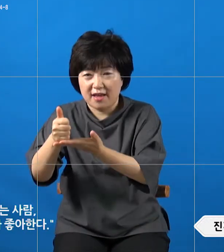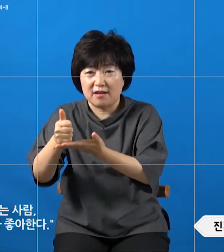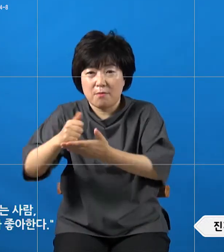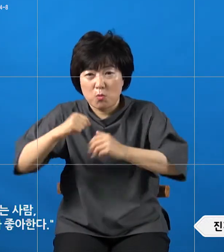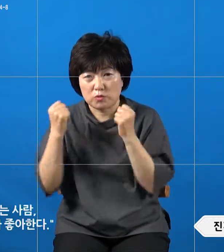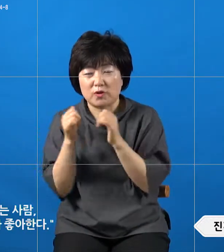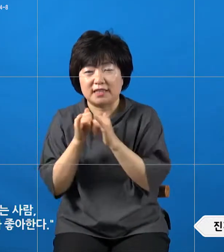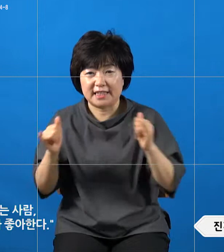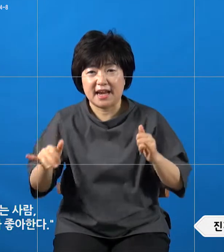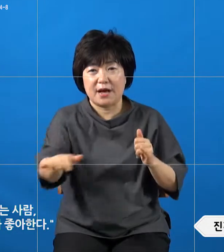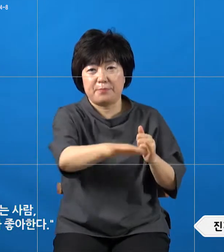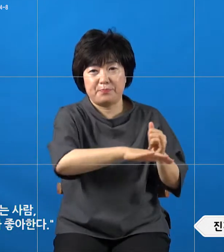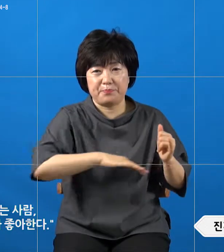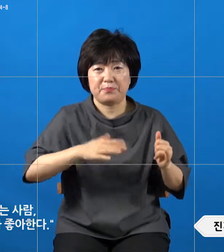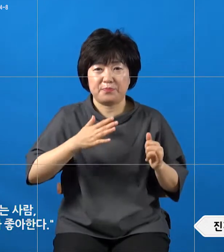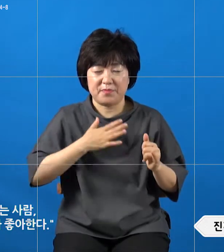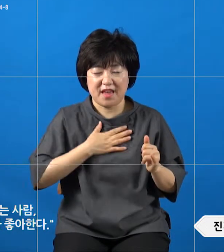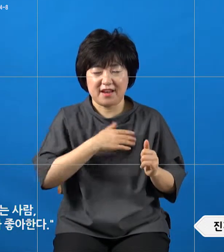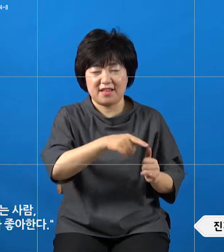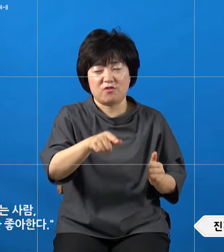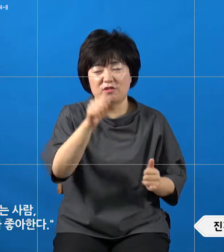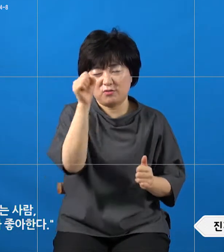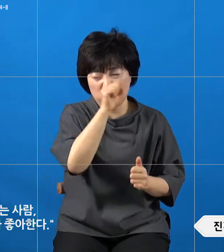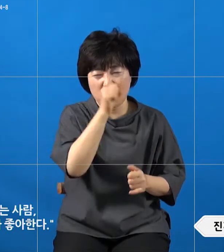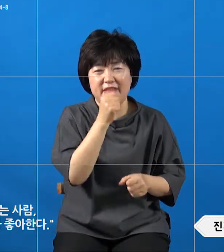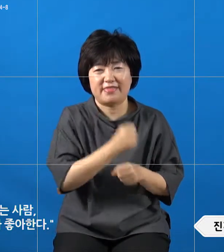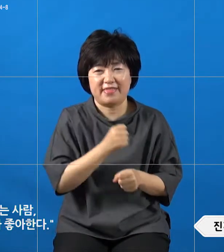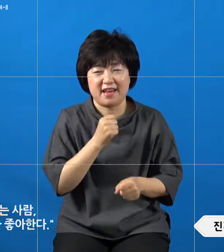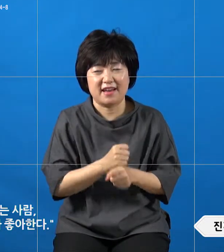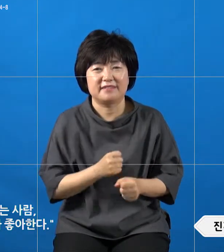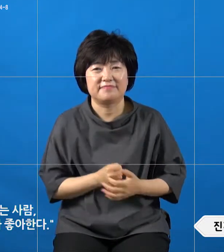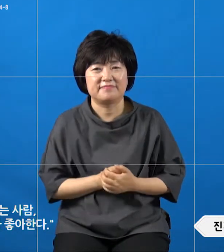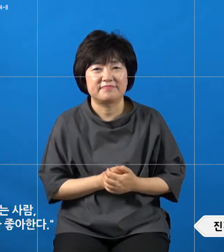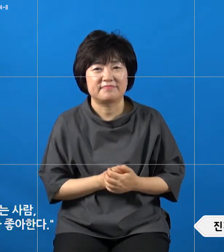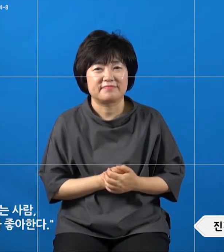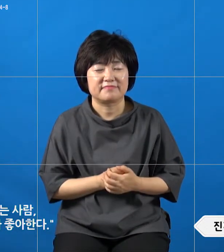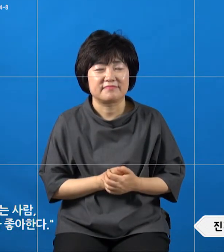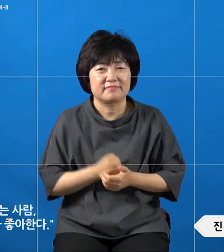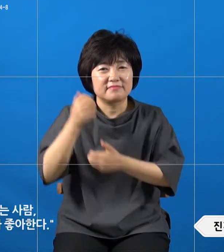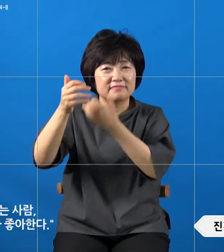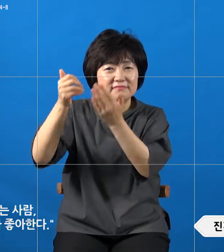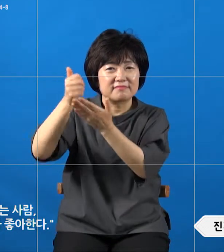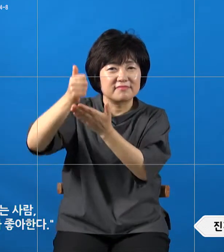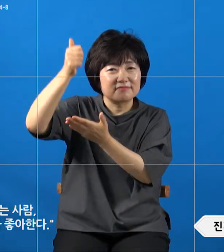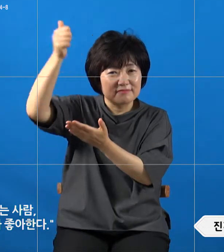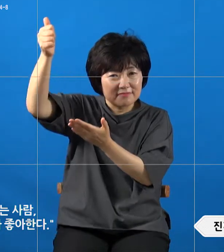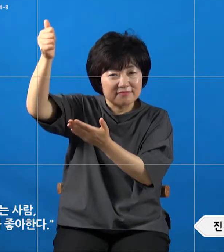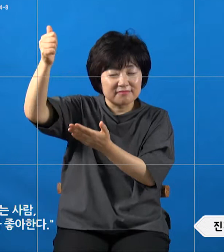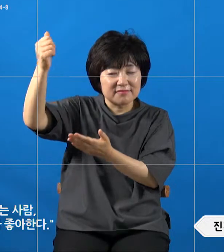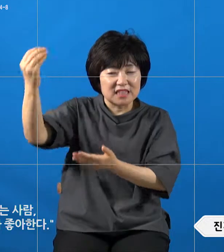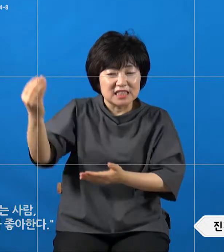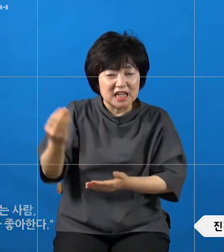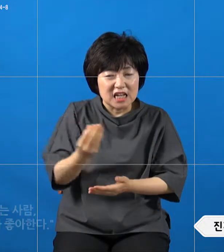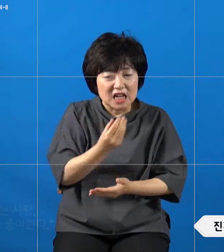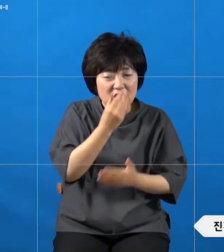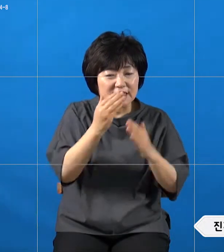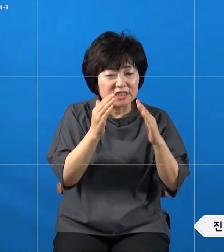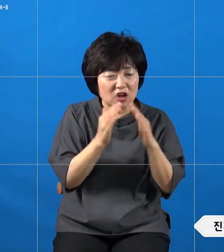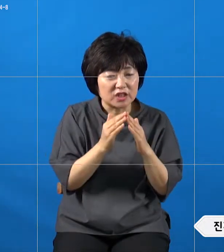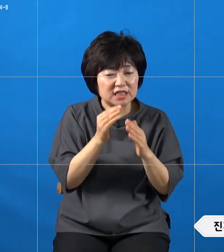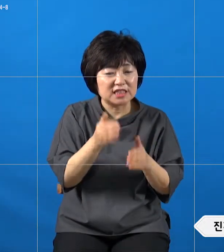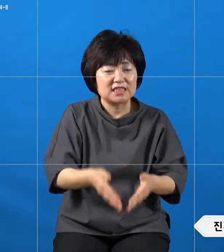사람, 바로 이런 사람을 내가 좋아한다. 하나님이 신령한